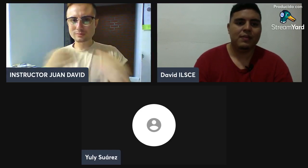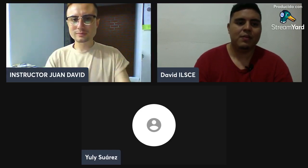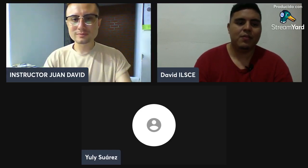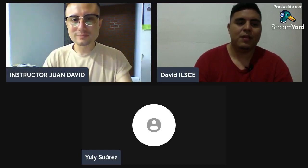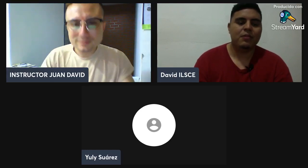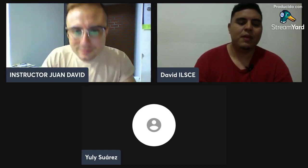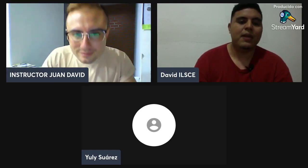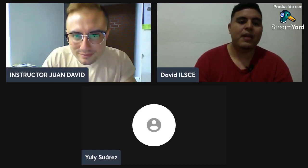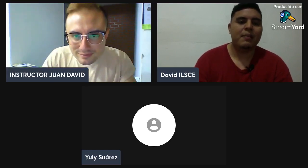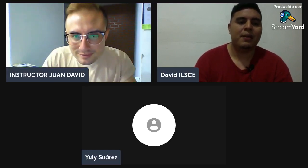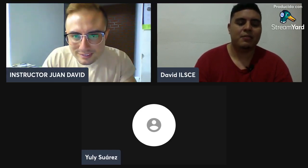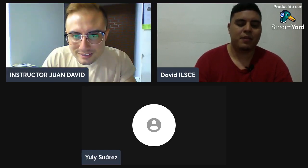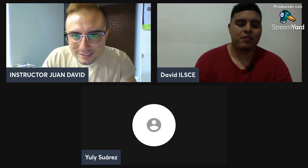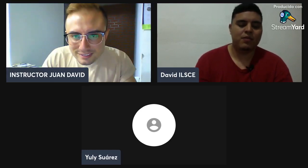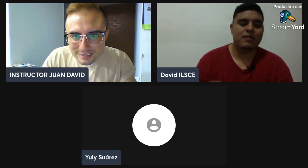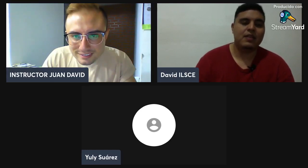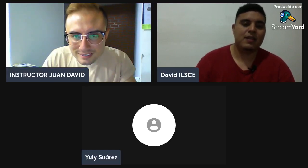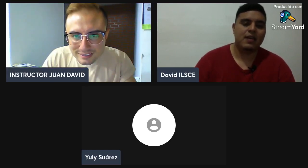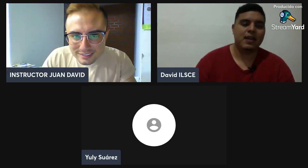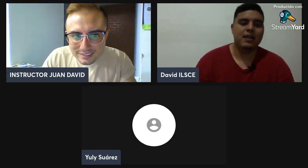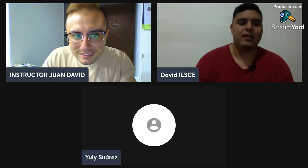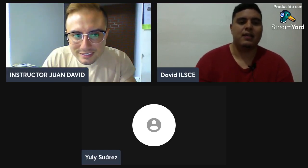Bueno, voy a esperar a que más personas entren al link.